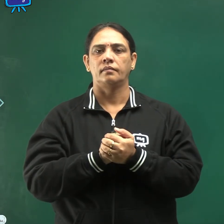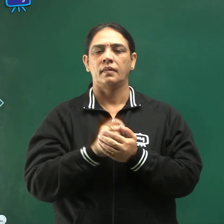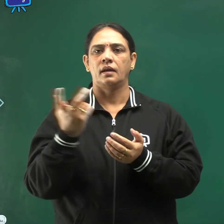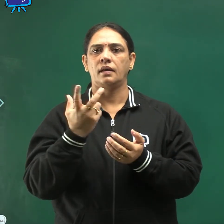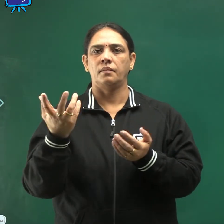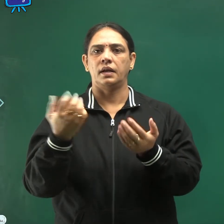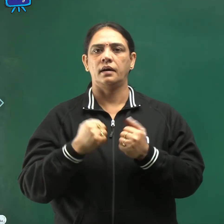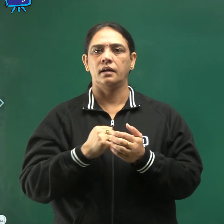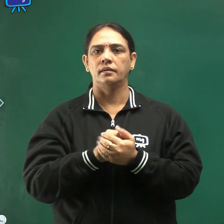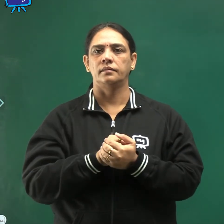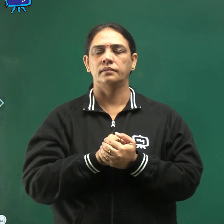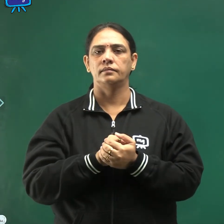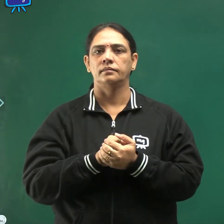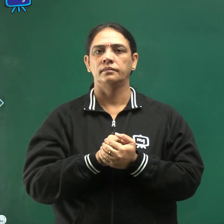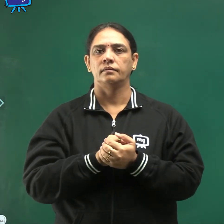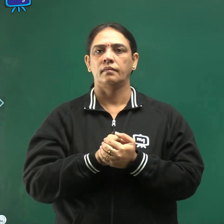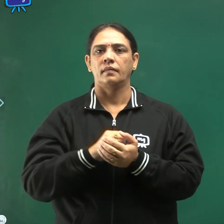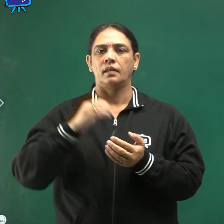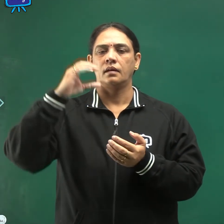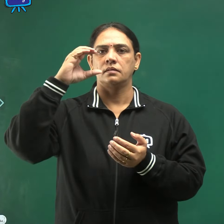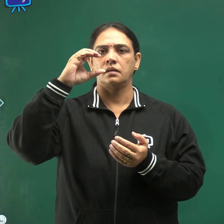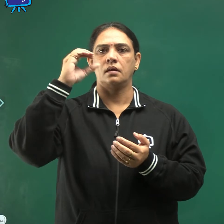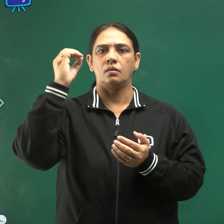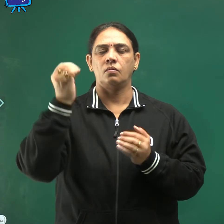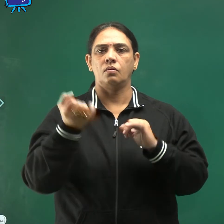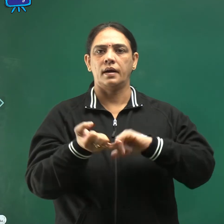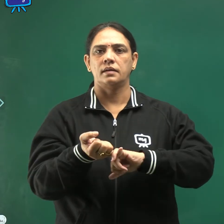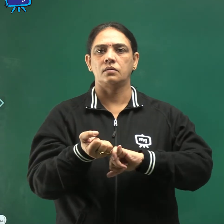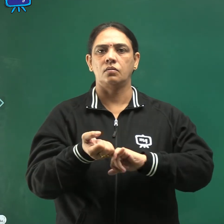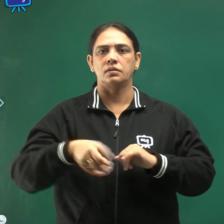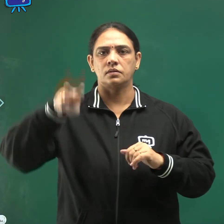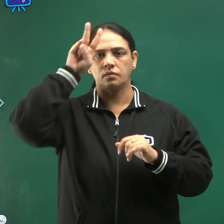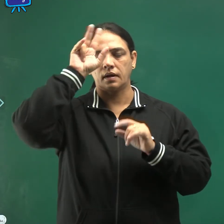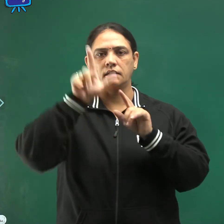क्या मिलेगा? cos स्क्वायर थीटा